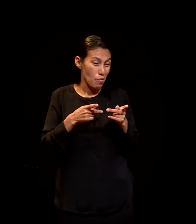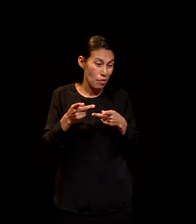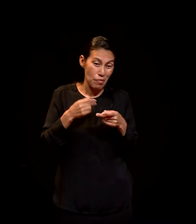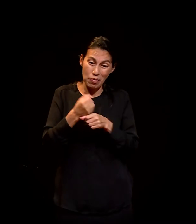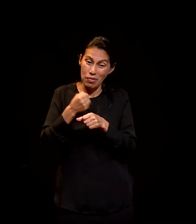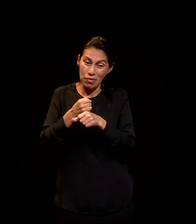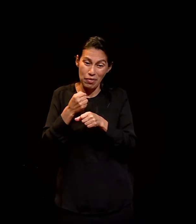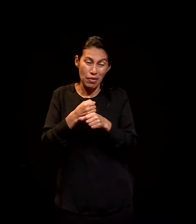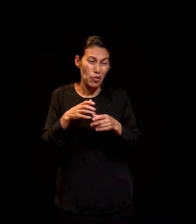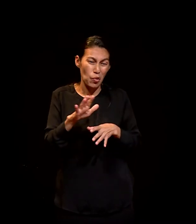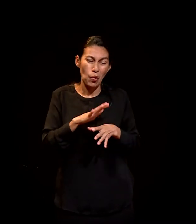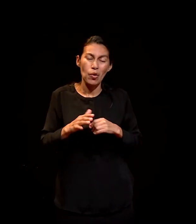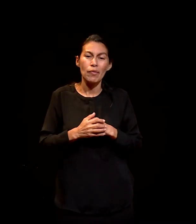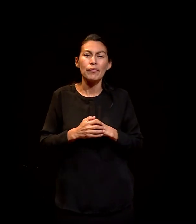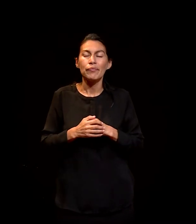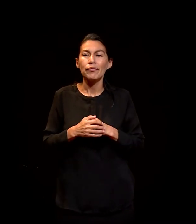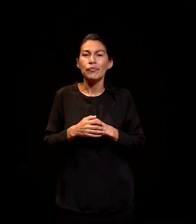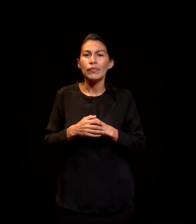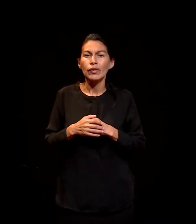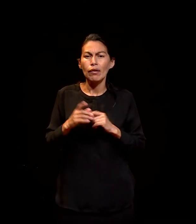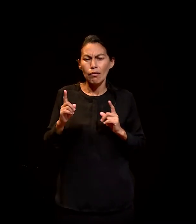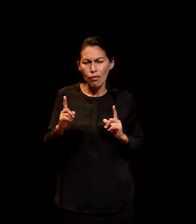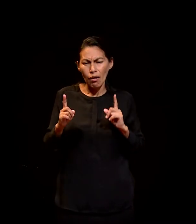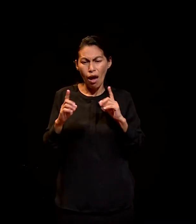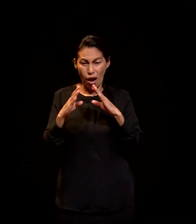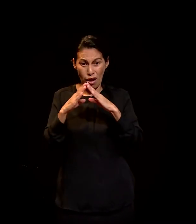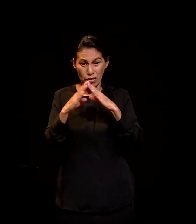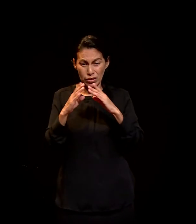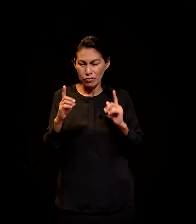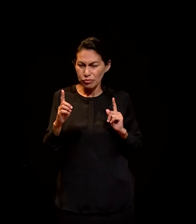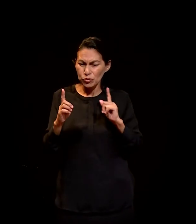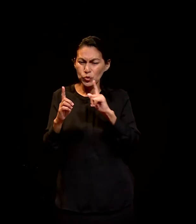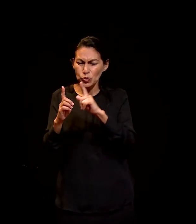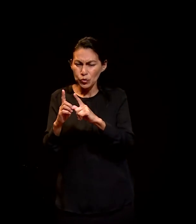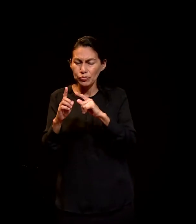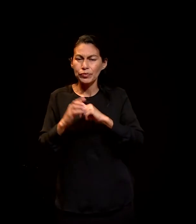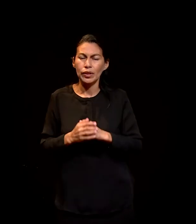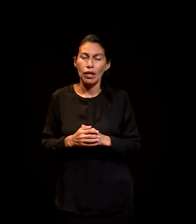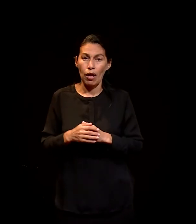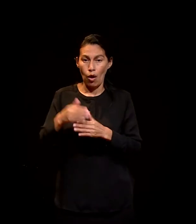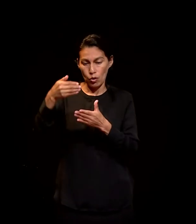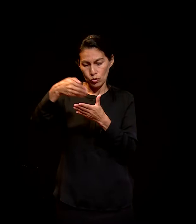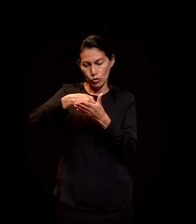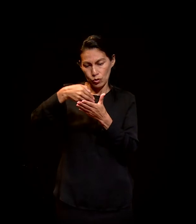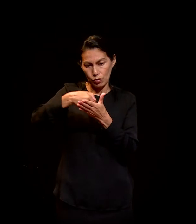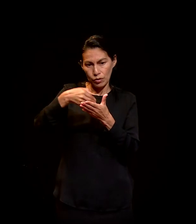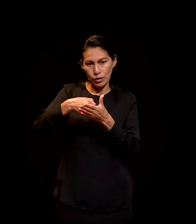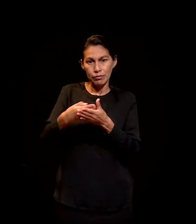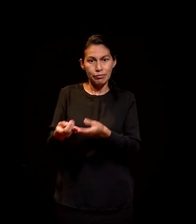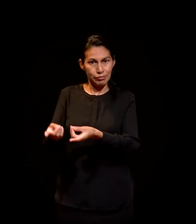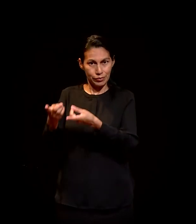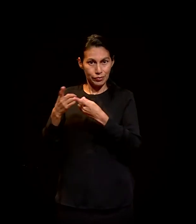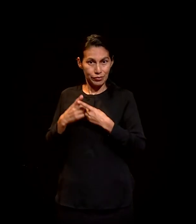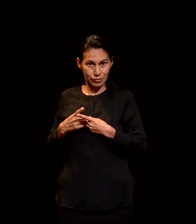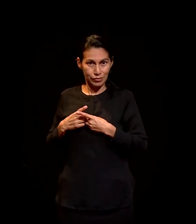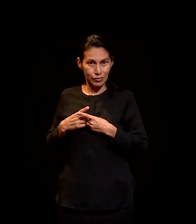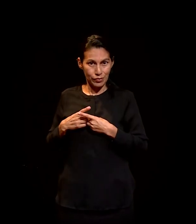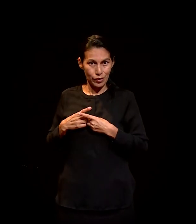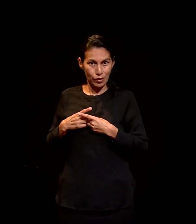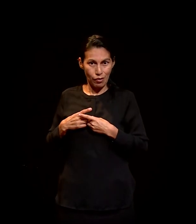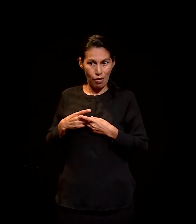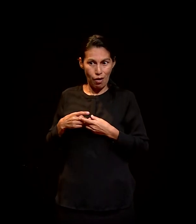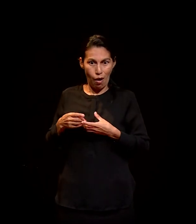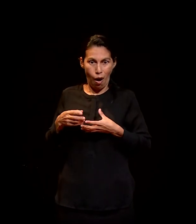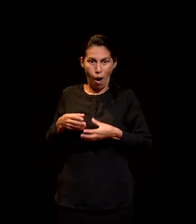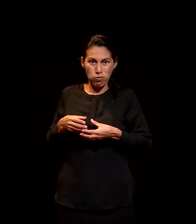pero llegué con ella y llegando me dio un sobre y yo no lo abrí en ese